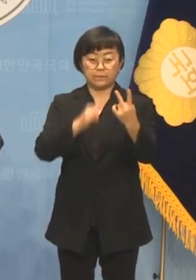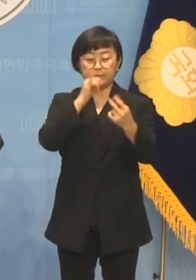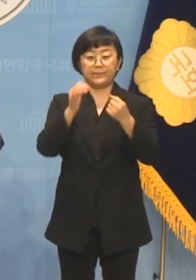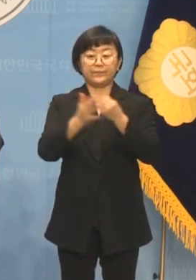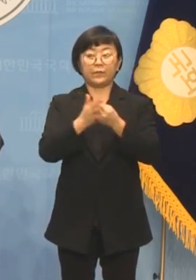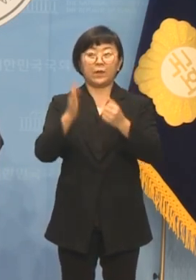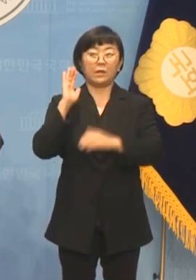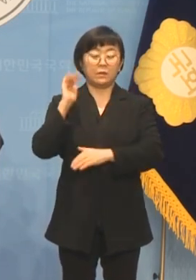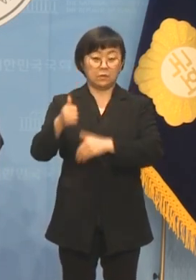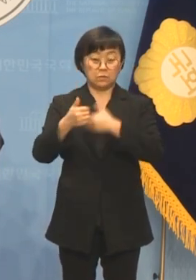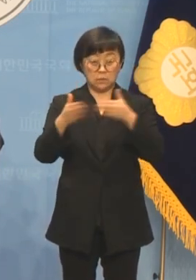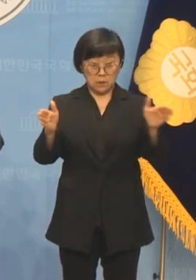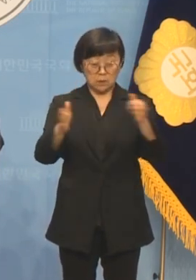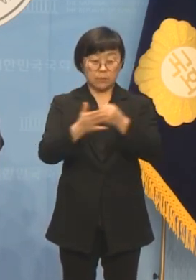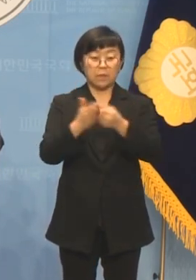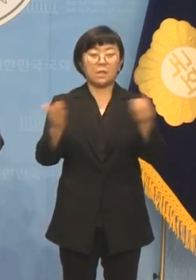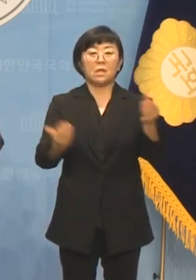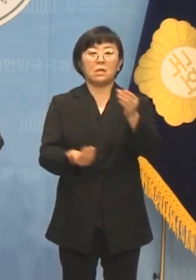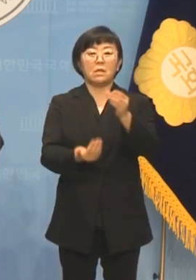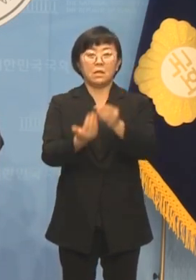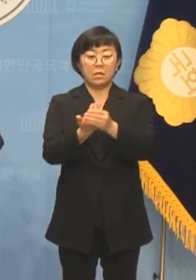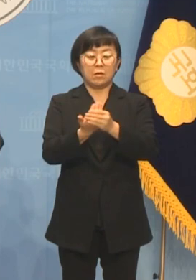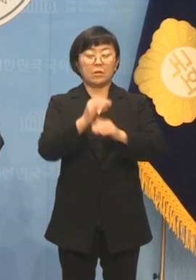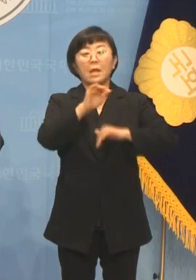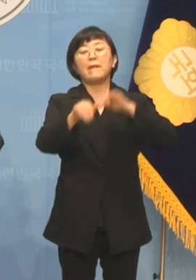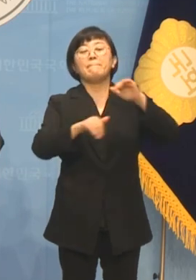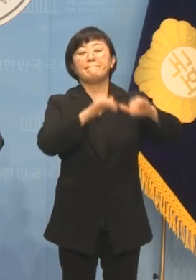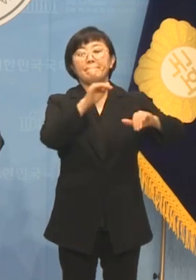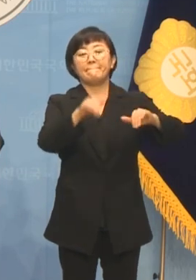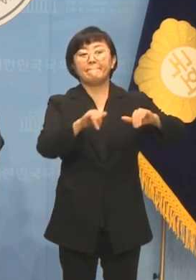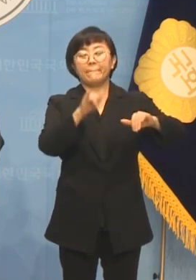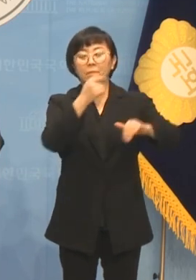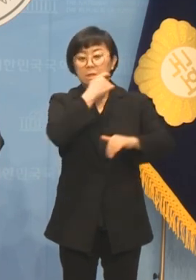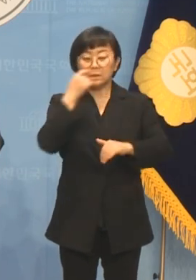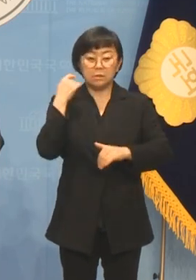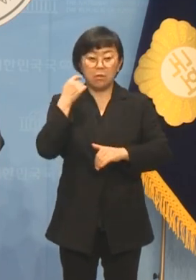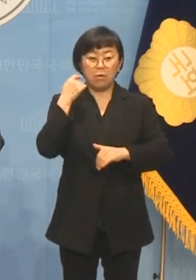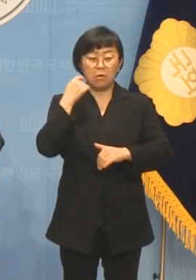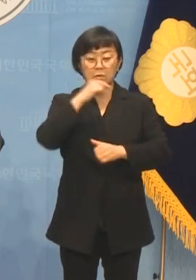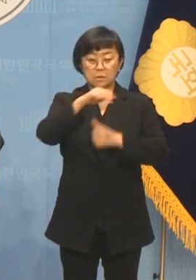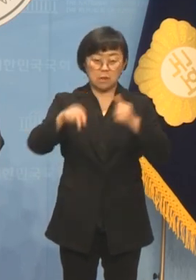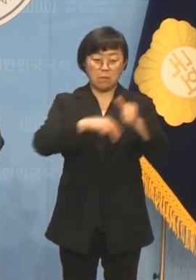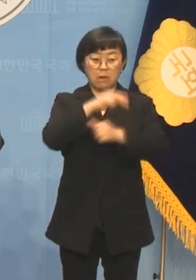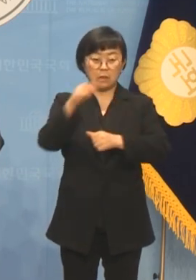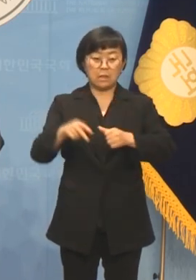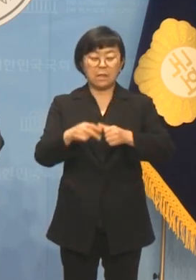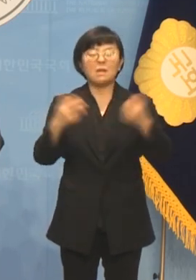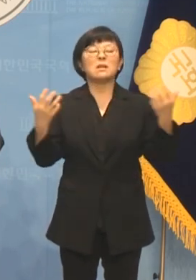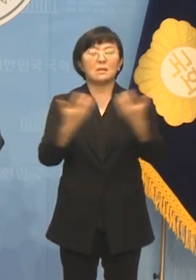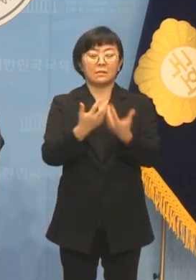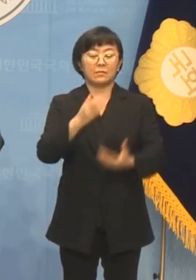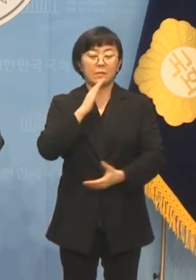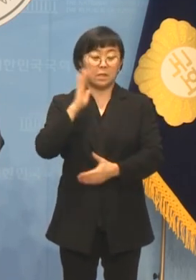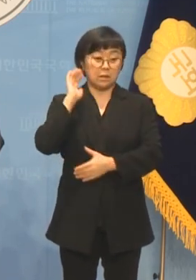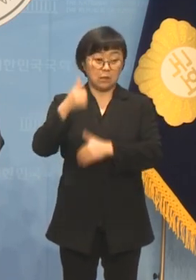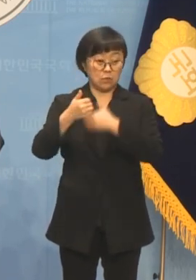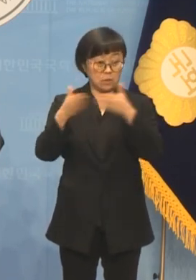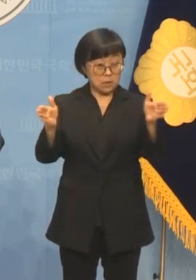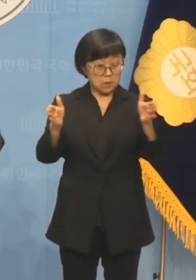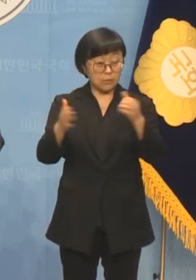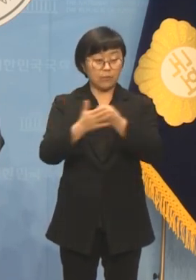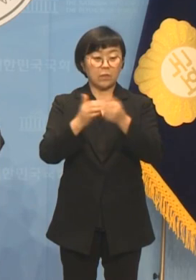이처럼 대통령실이 이 사건 수사에 개입한 증거와 정황이 차고 넘치는데도